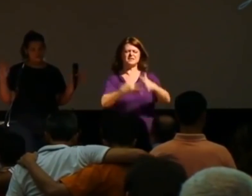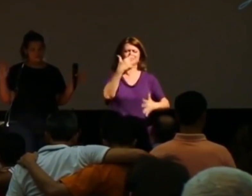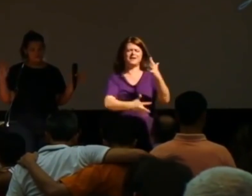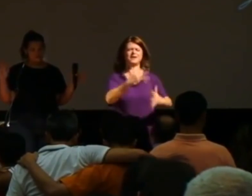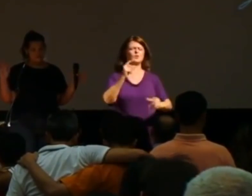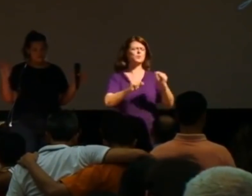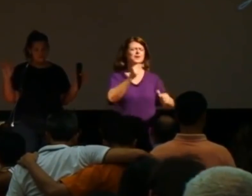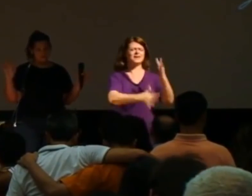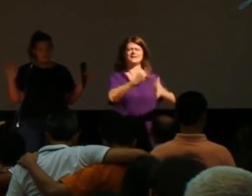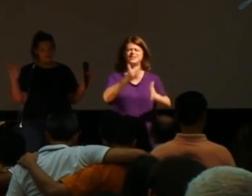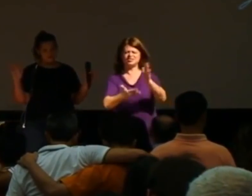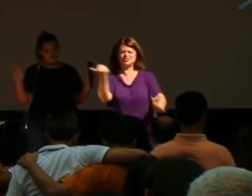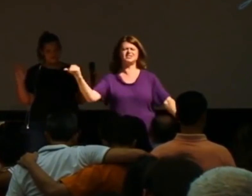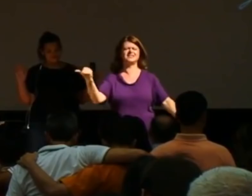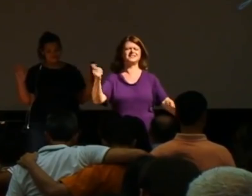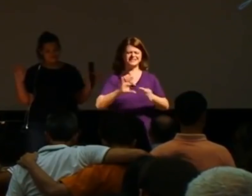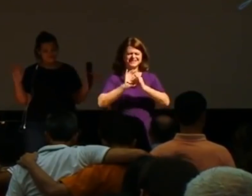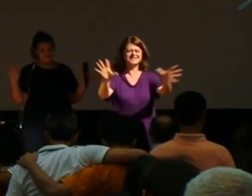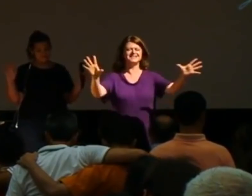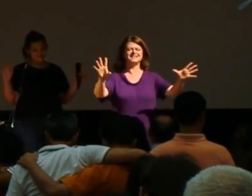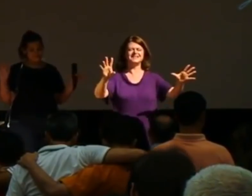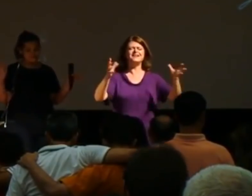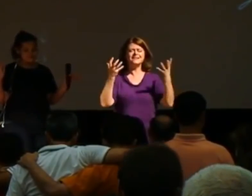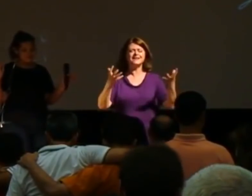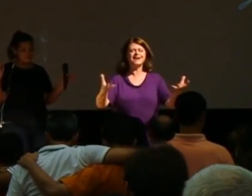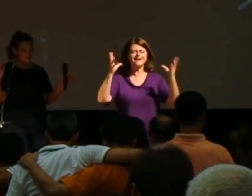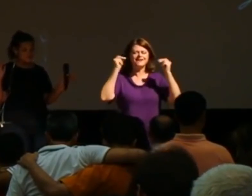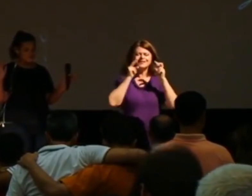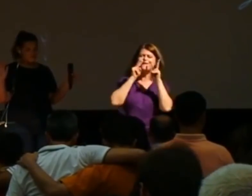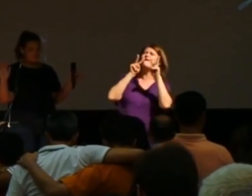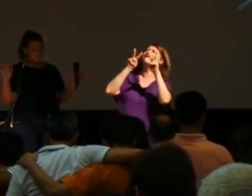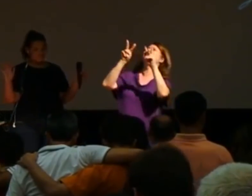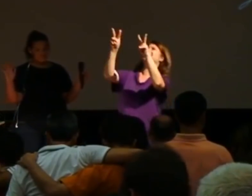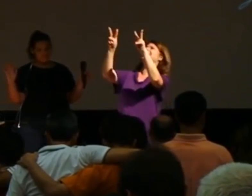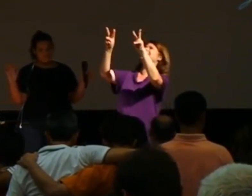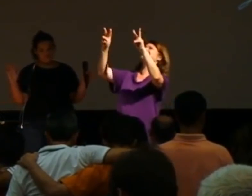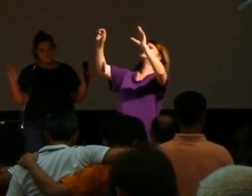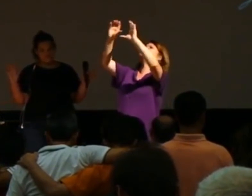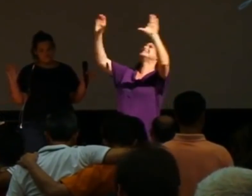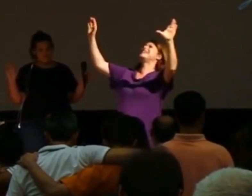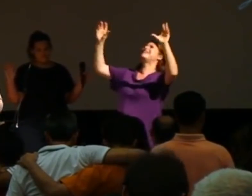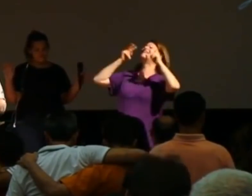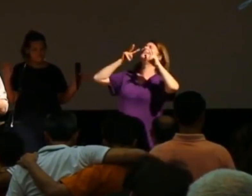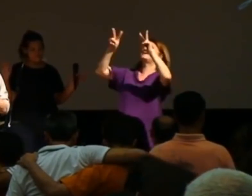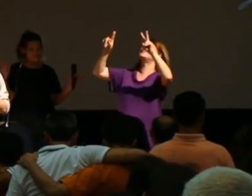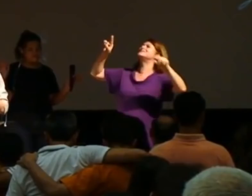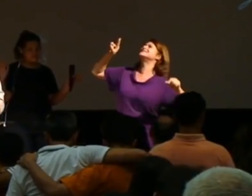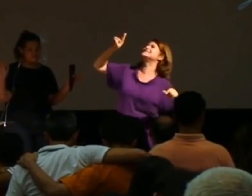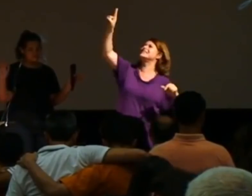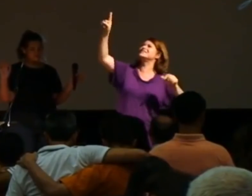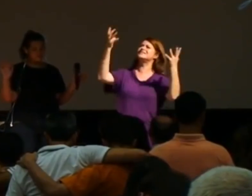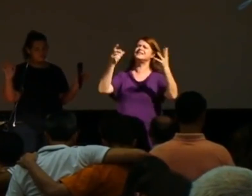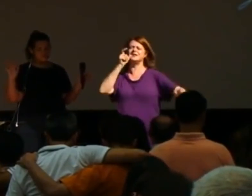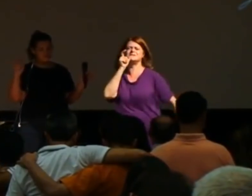Essa noite eu quero olhar para o alto, Senhor. Eu quero olhar para o Senhor. E eu quero profetizar